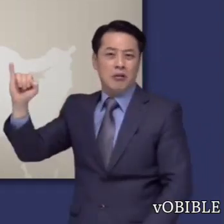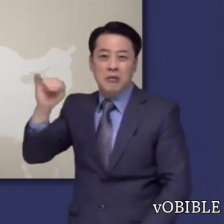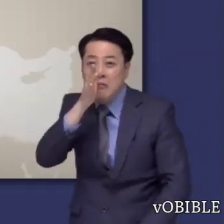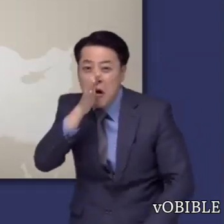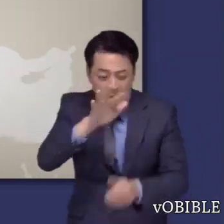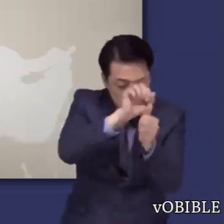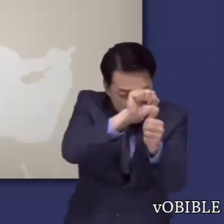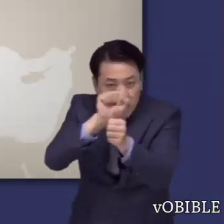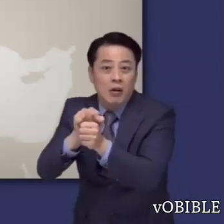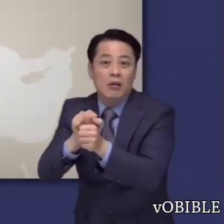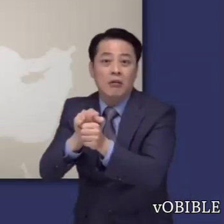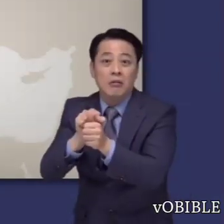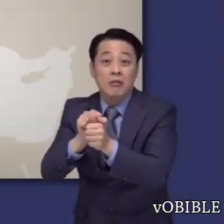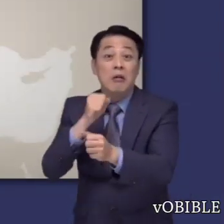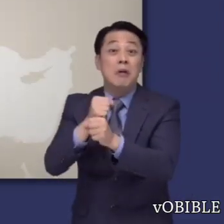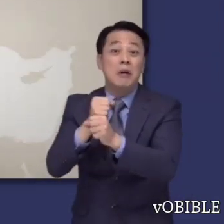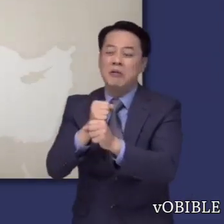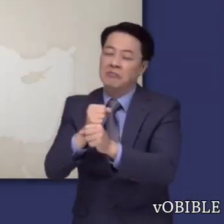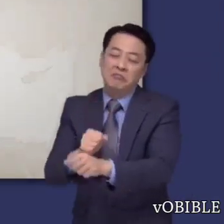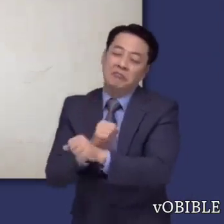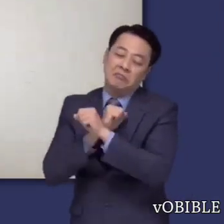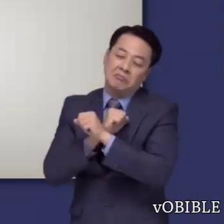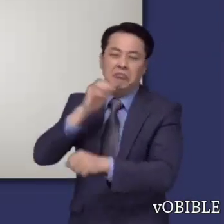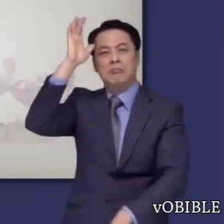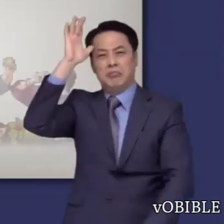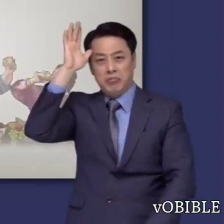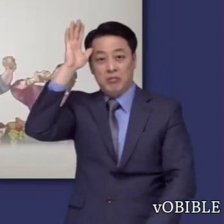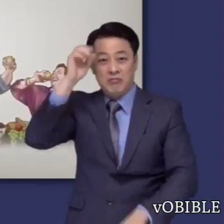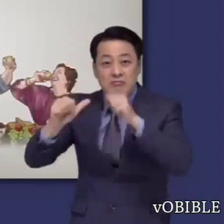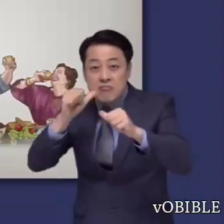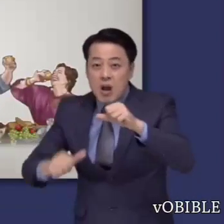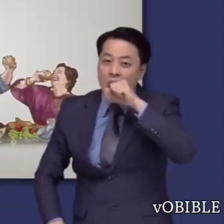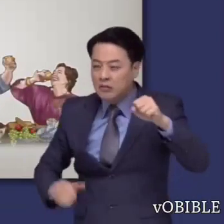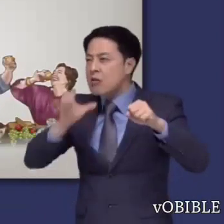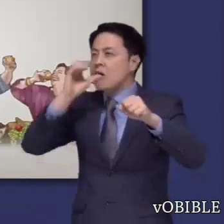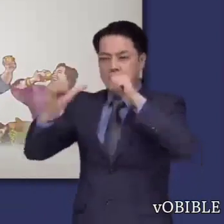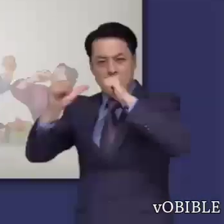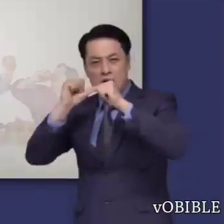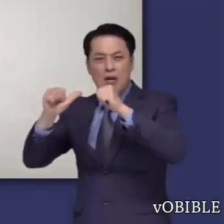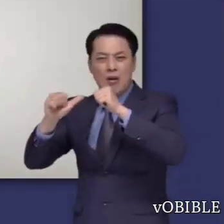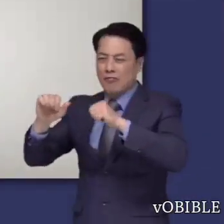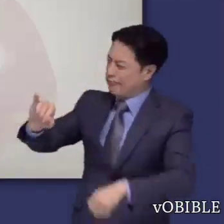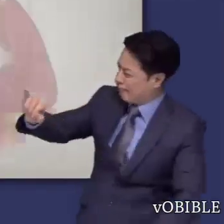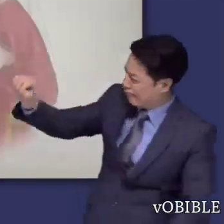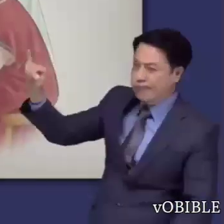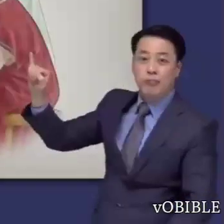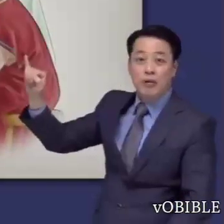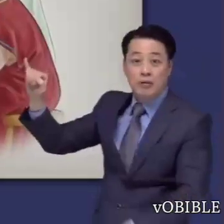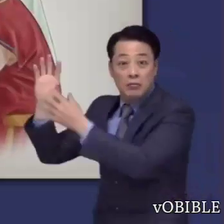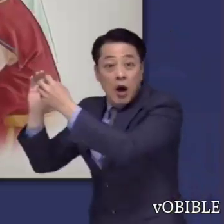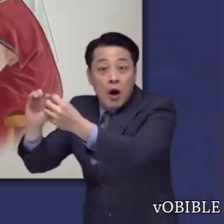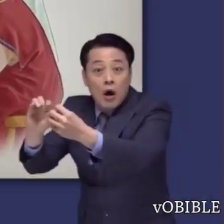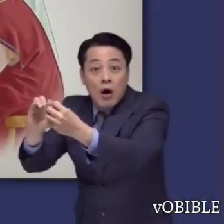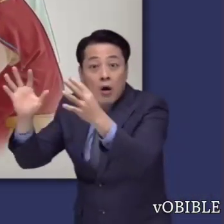特人常常说谎，十分懒惰，喜欢大吃大喝。有些